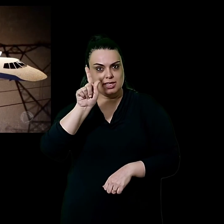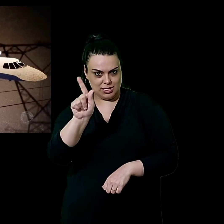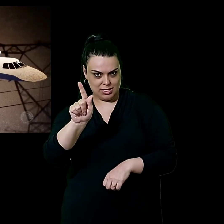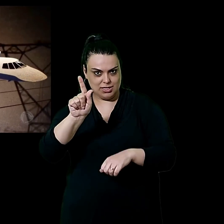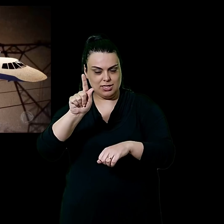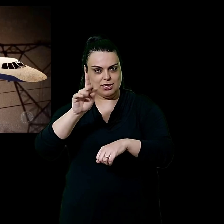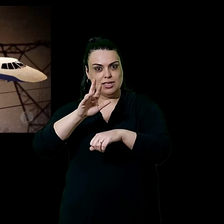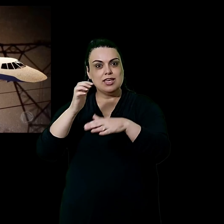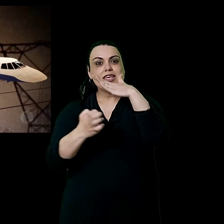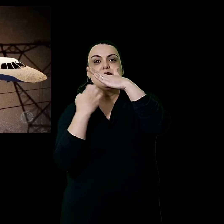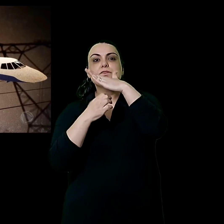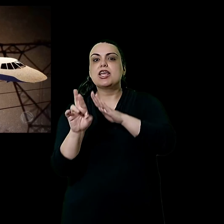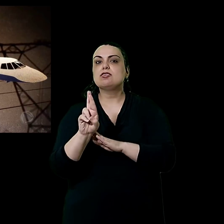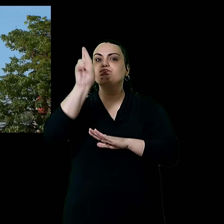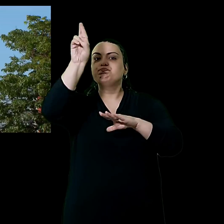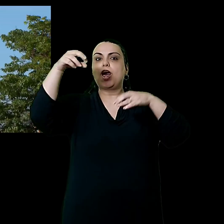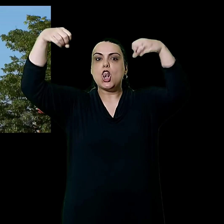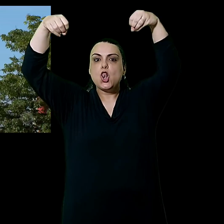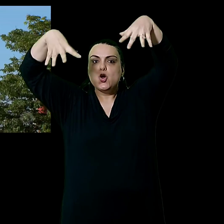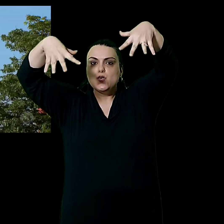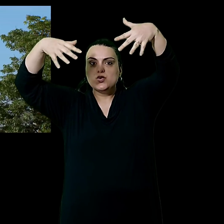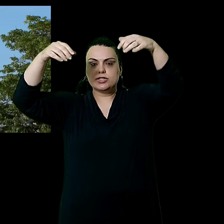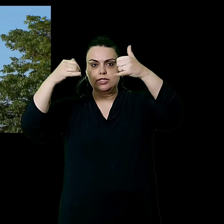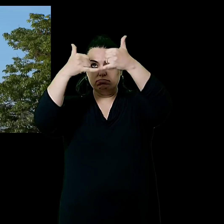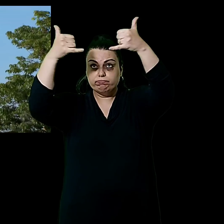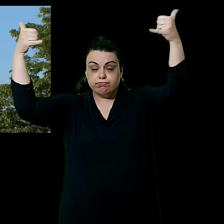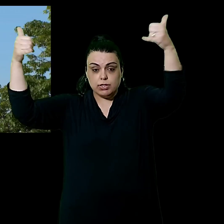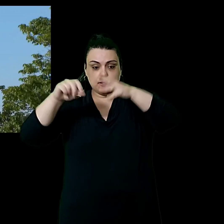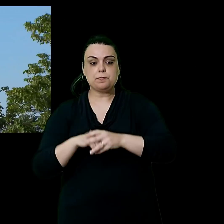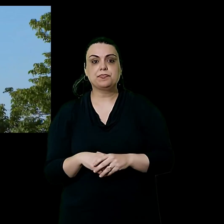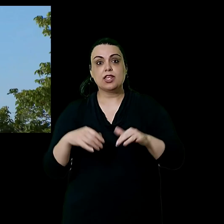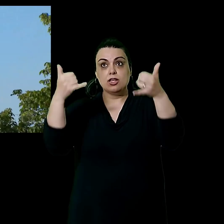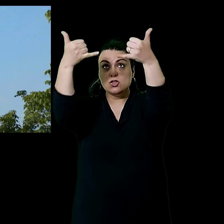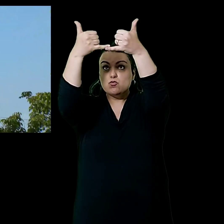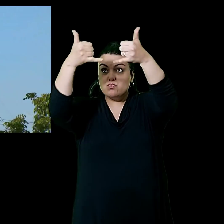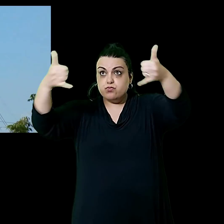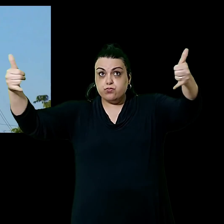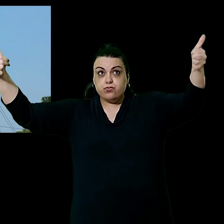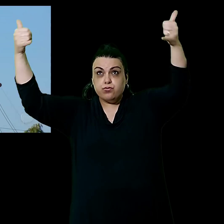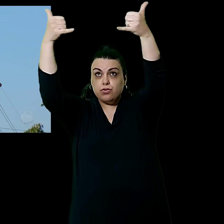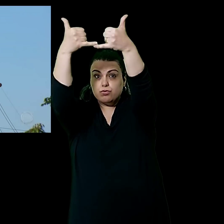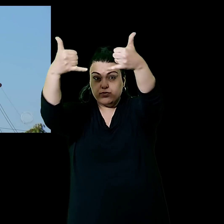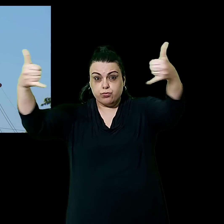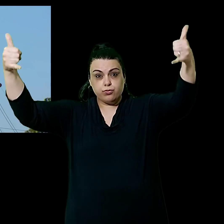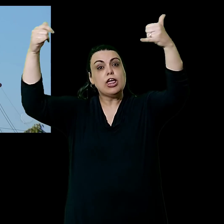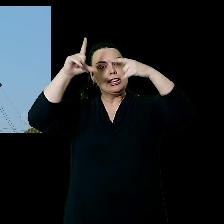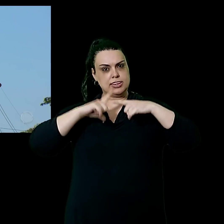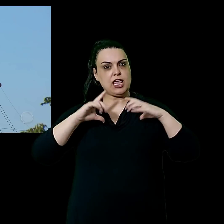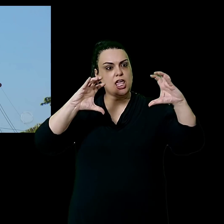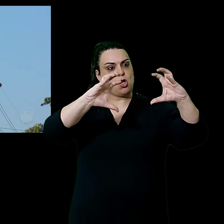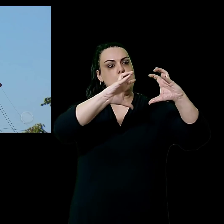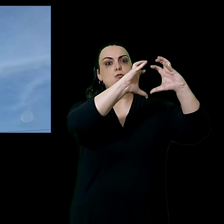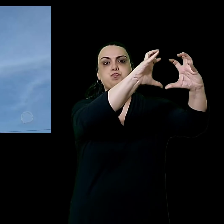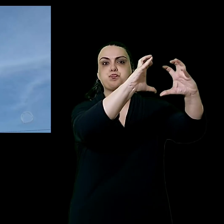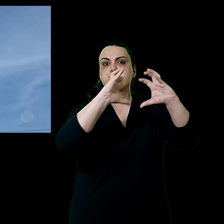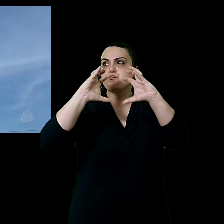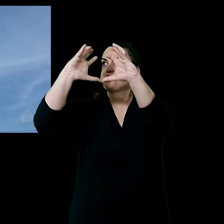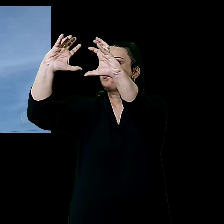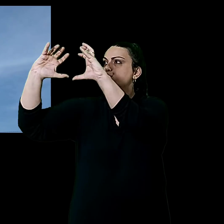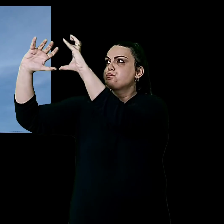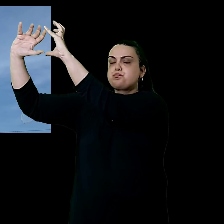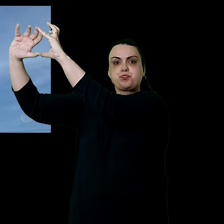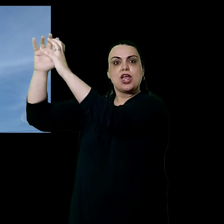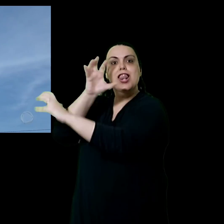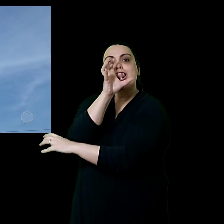Companhia Energética de Minas Gerais. Geralmente, os cabos de alta tensão possuem esferas alaranjadas,